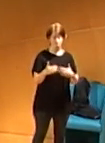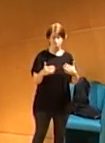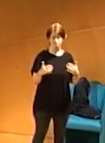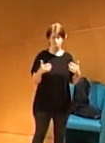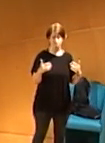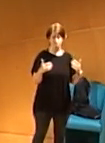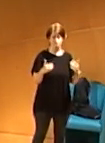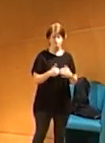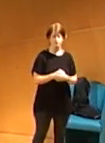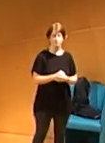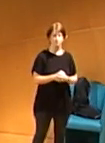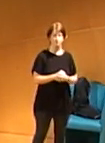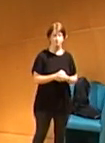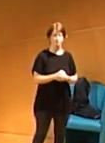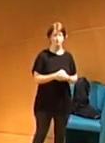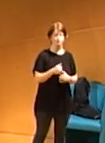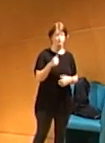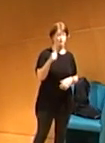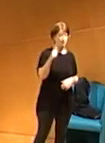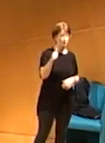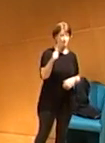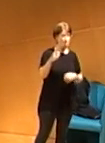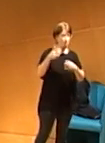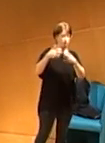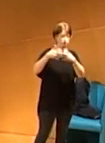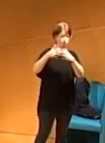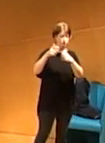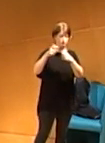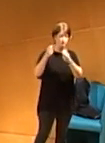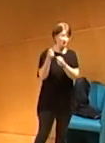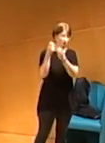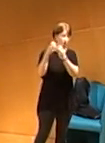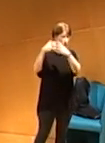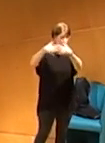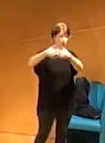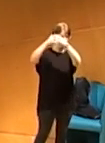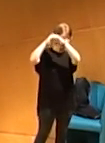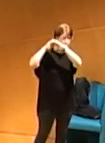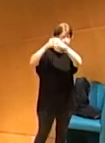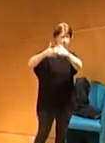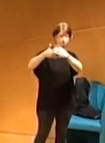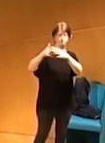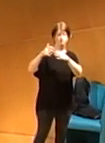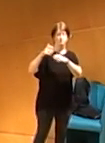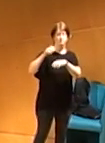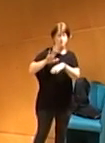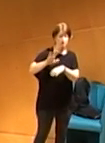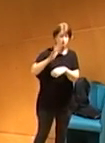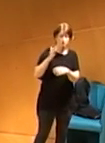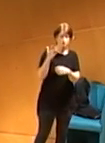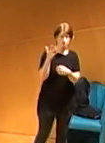Il a été neurostimulé à 37, 38 ans maintenant, 40 ans presque, oui.